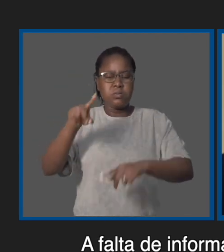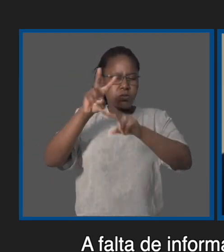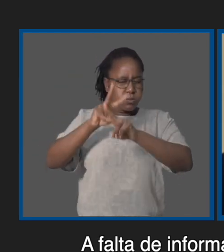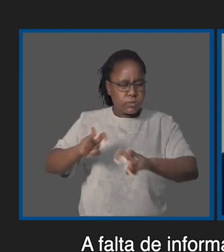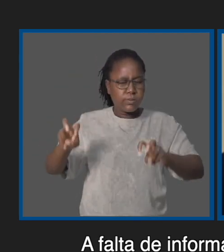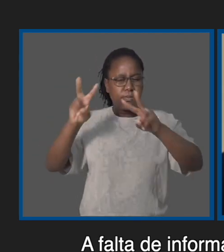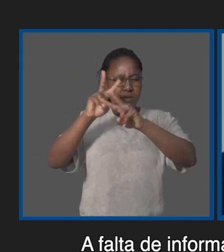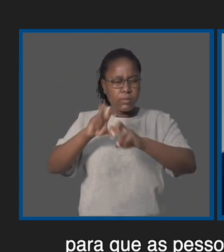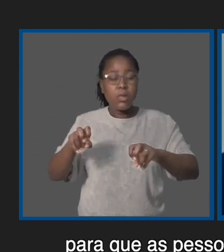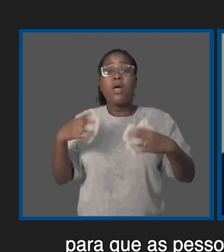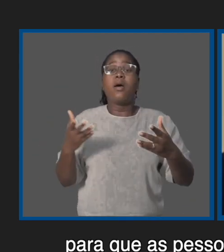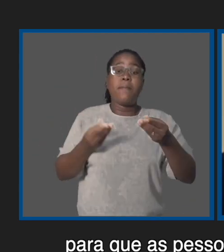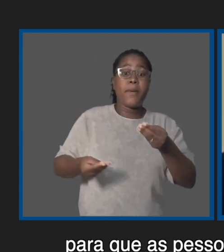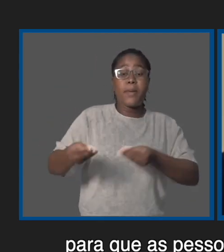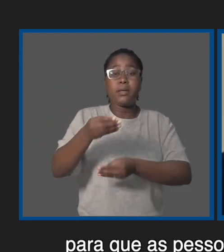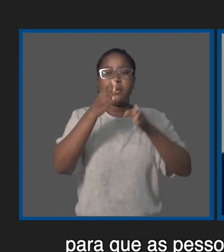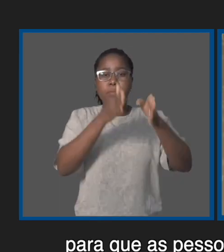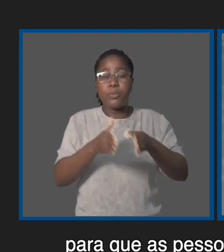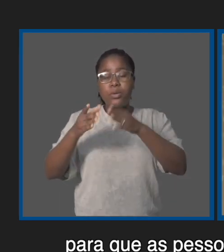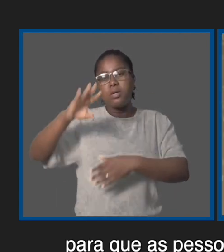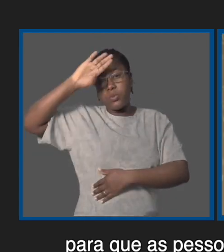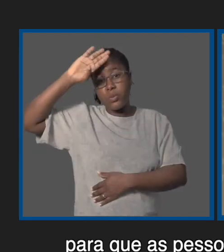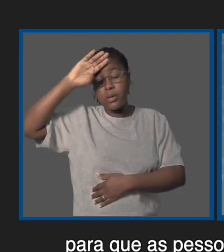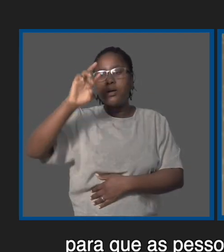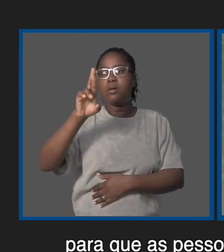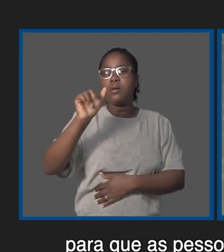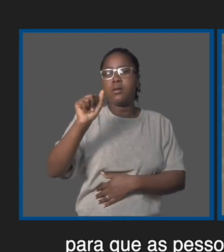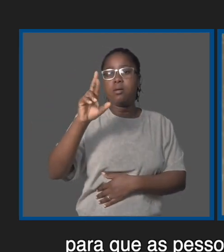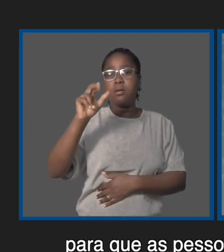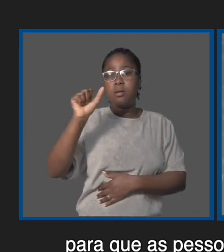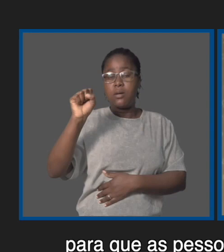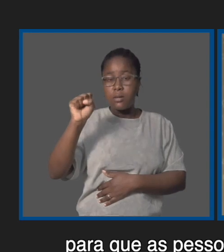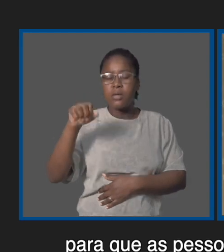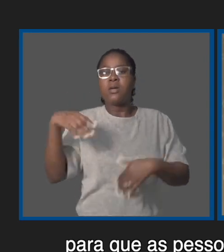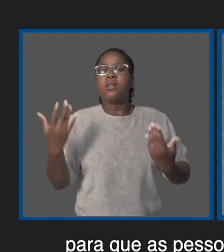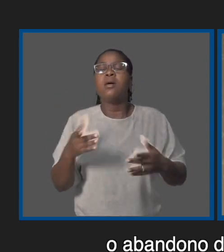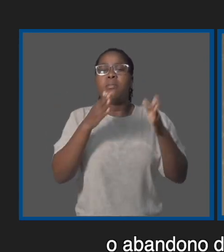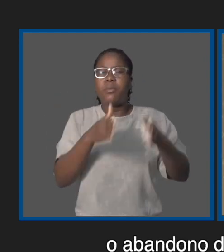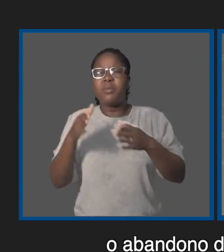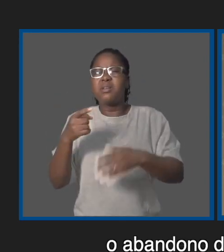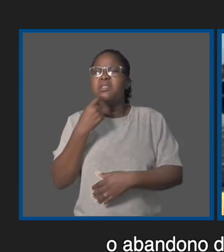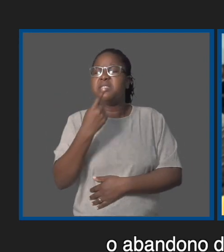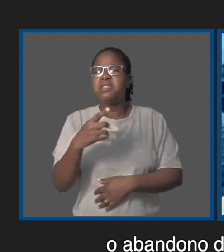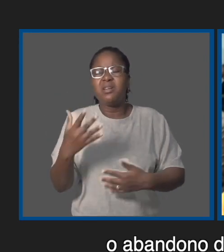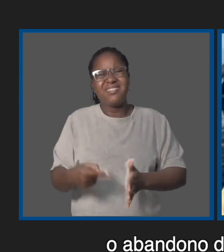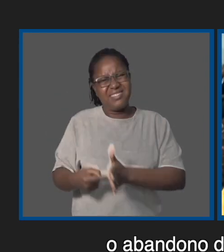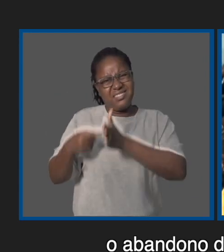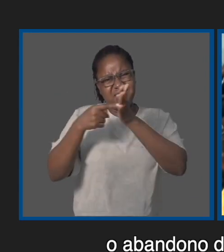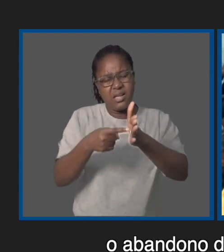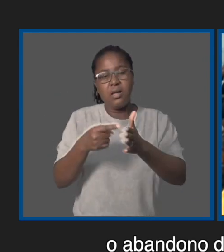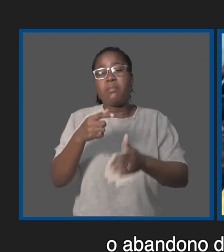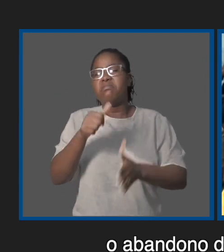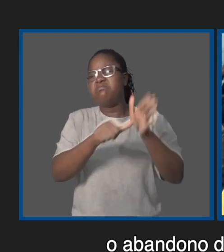fraca pesquisa contribuem para que as pessoas com doenças raras passem por dificuldades, como, por exemplo, o abandono dos pais